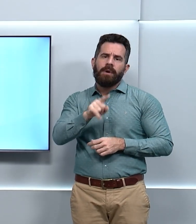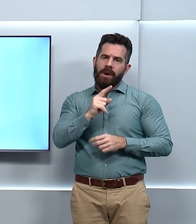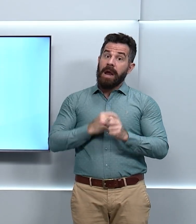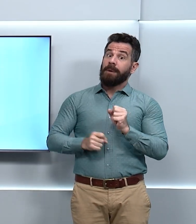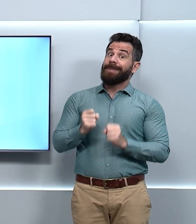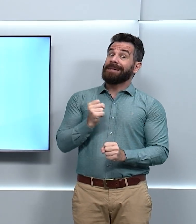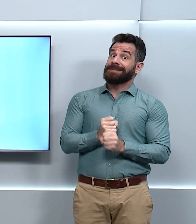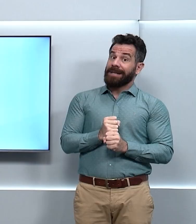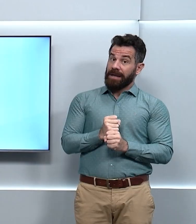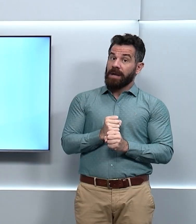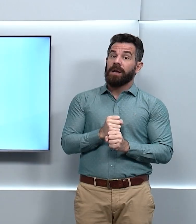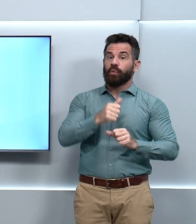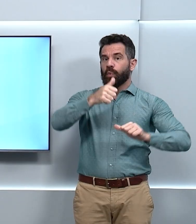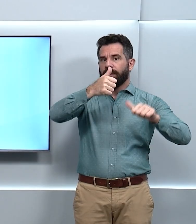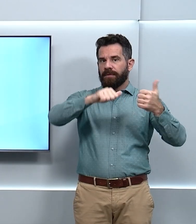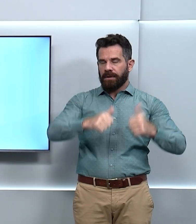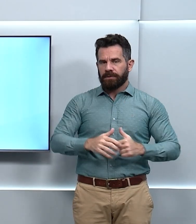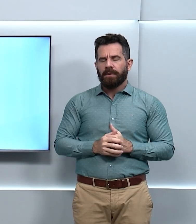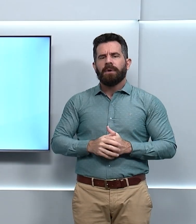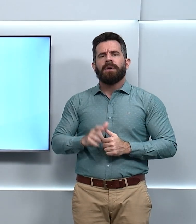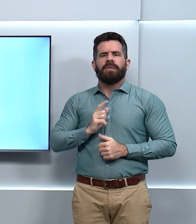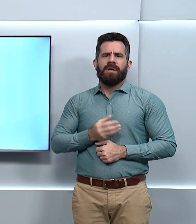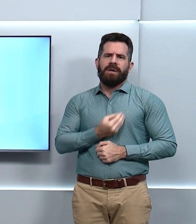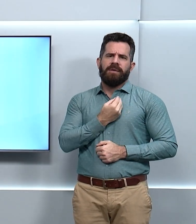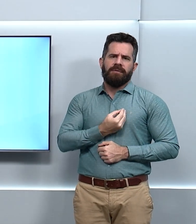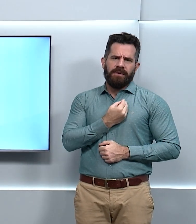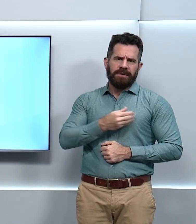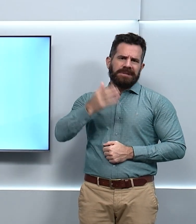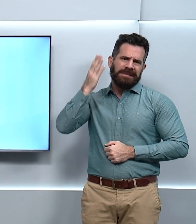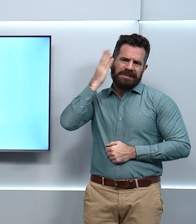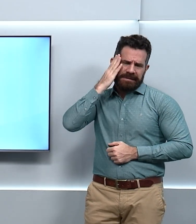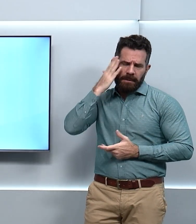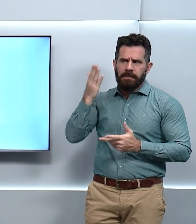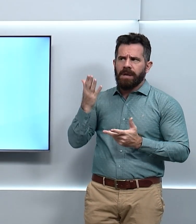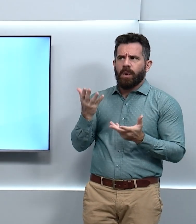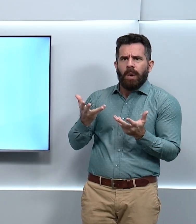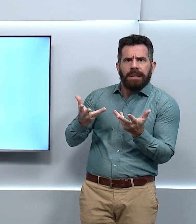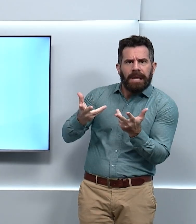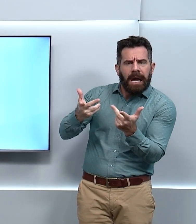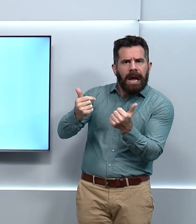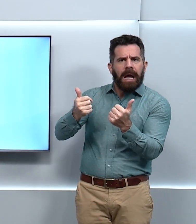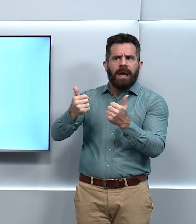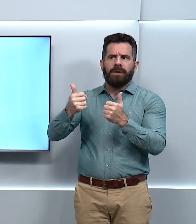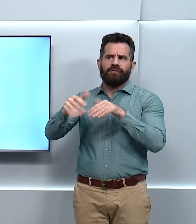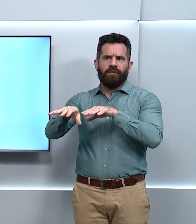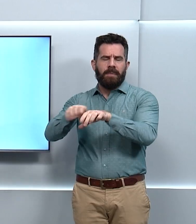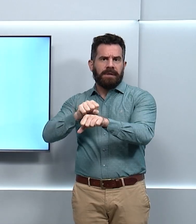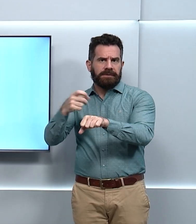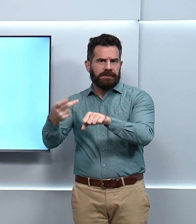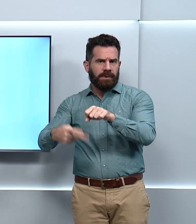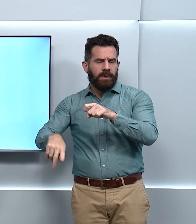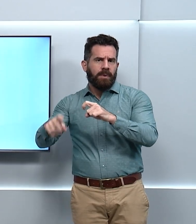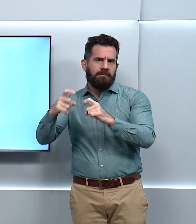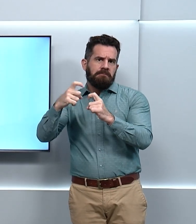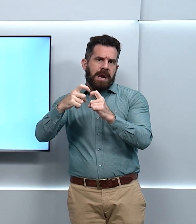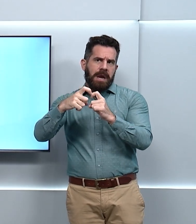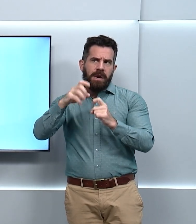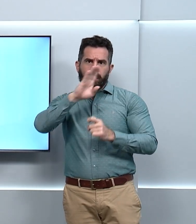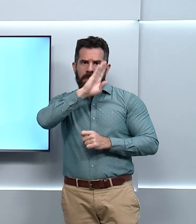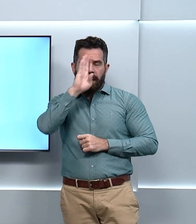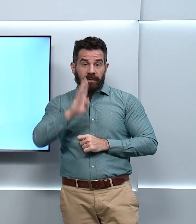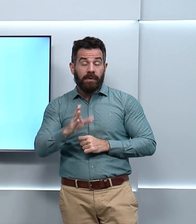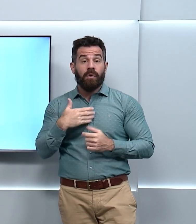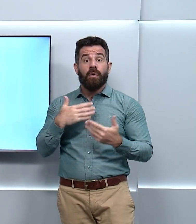ano passado. Para analisar toda essa situação e a qualidade da formação profissional dos médicos no Brasil, a gente conversa agora com o